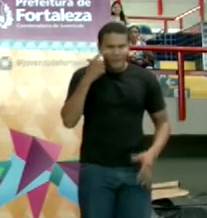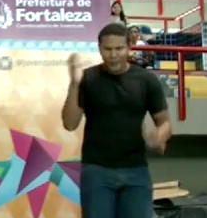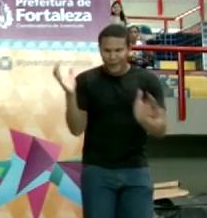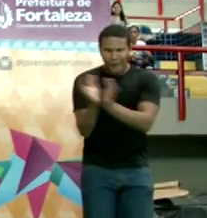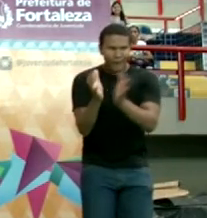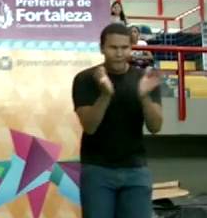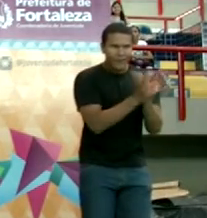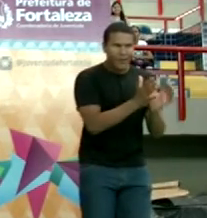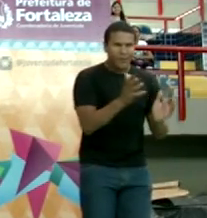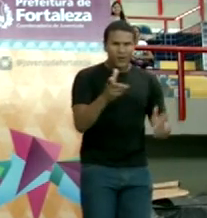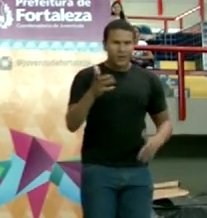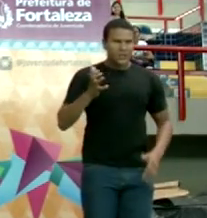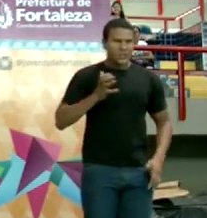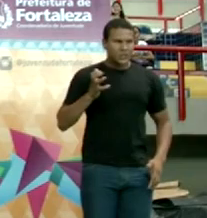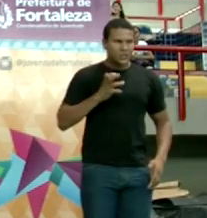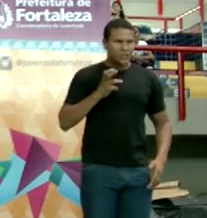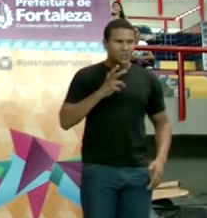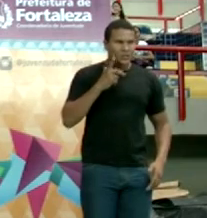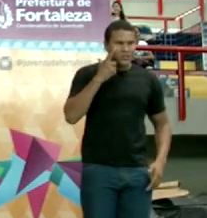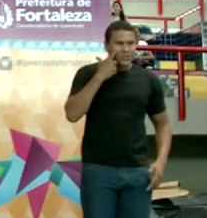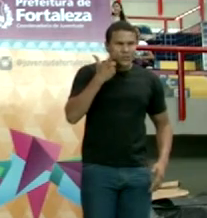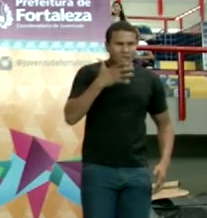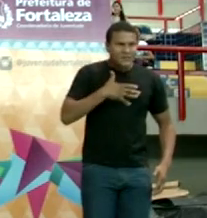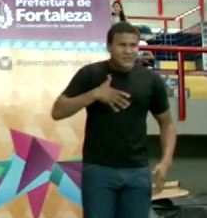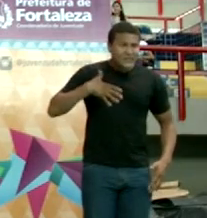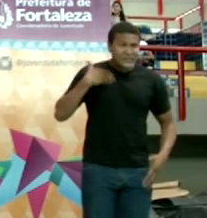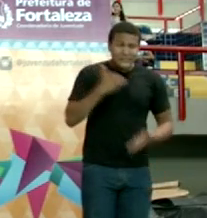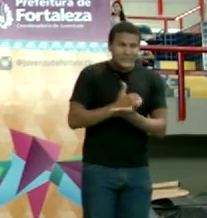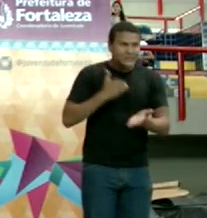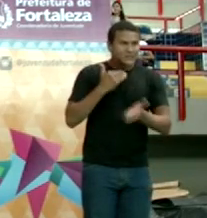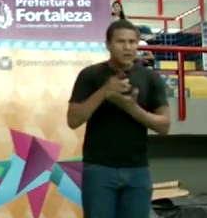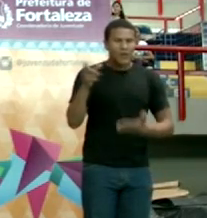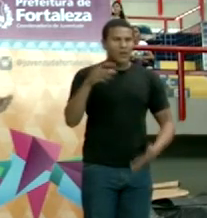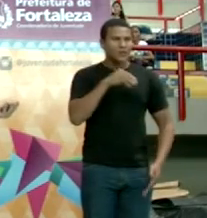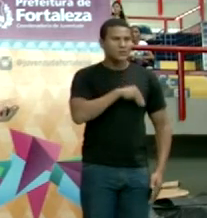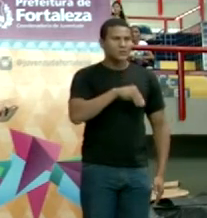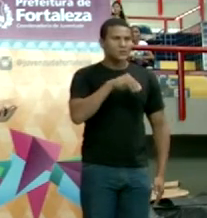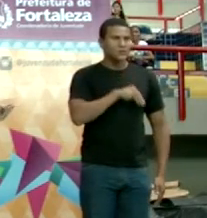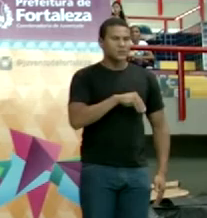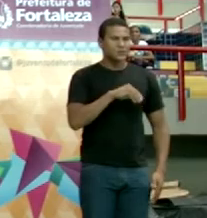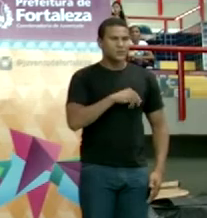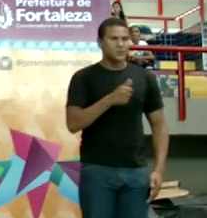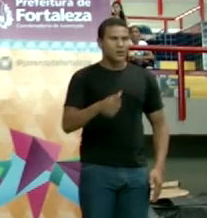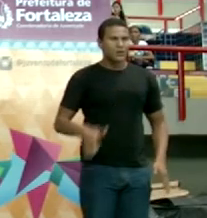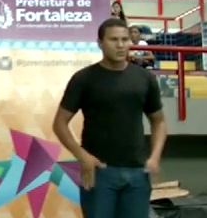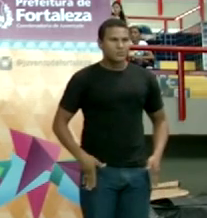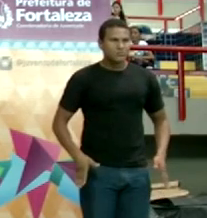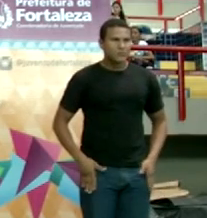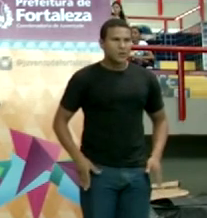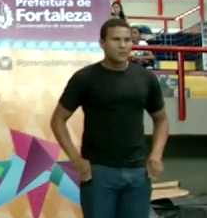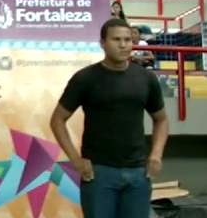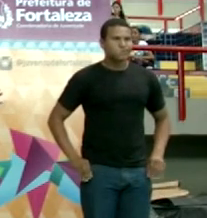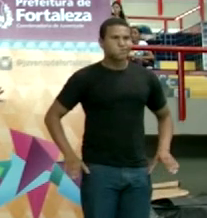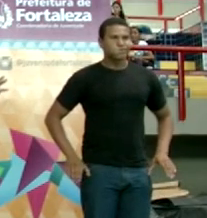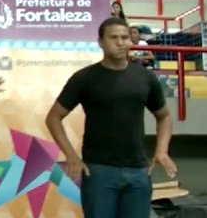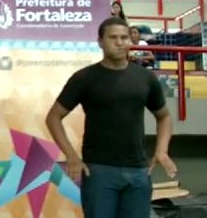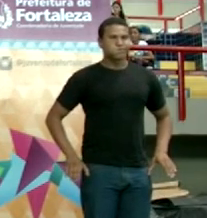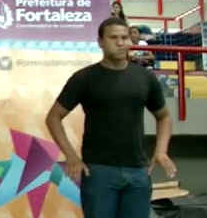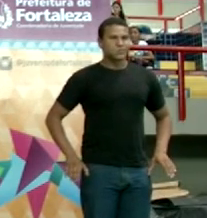ainda? Ela está com os bolsos cheios. E às vezes, estando no poder político, enche os